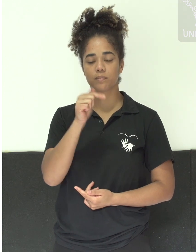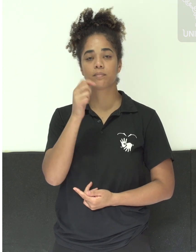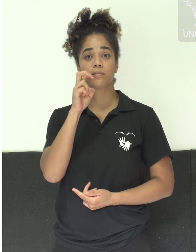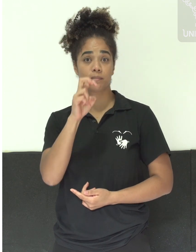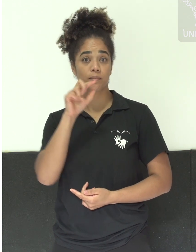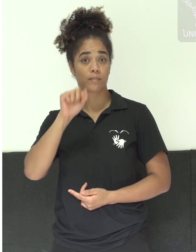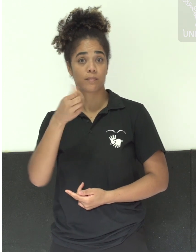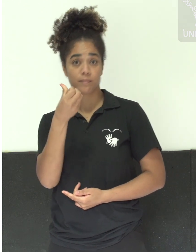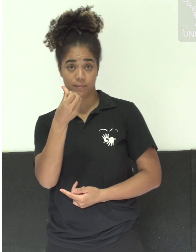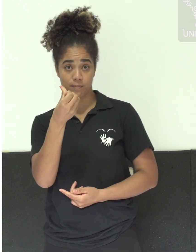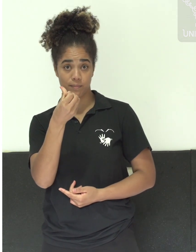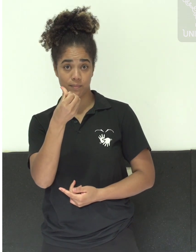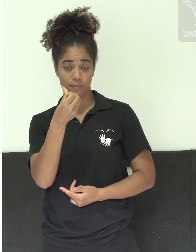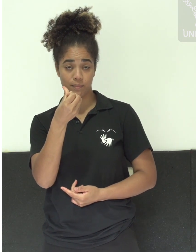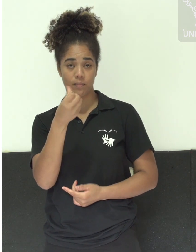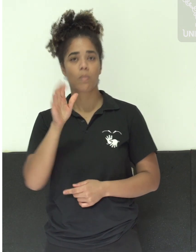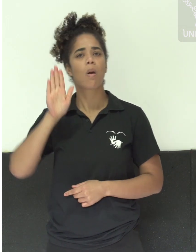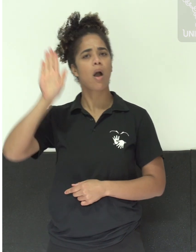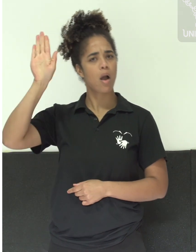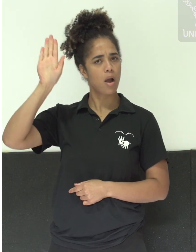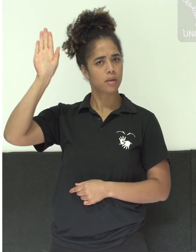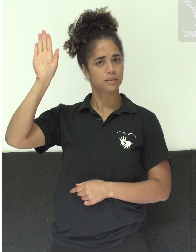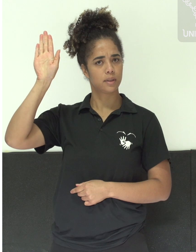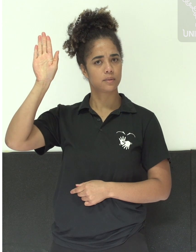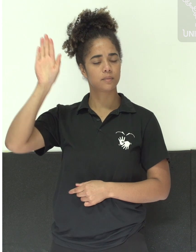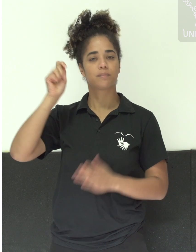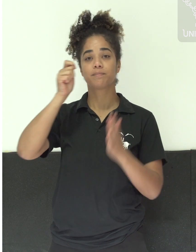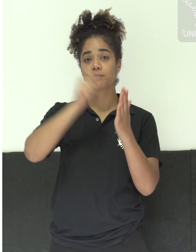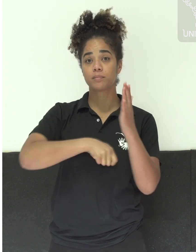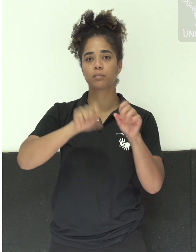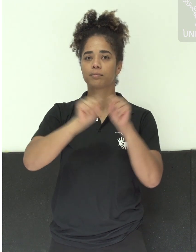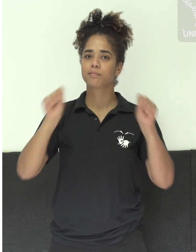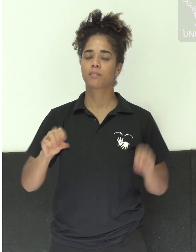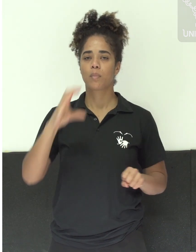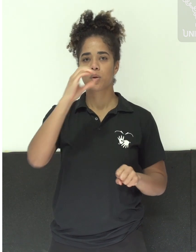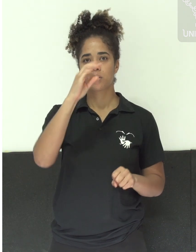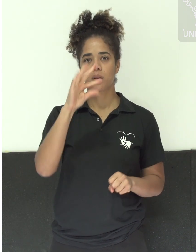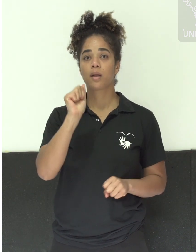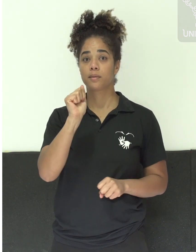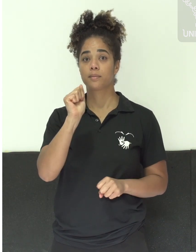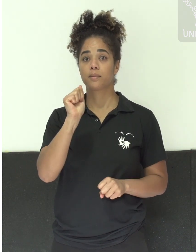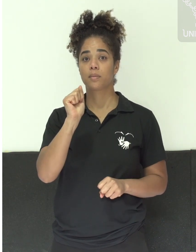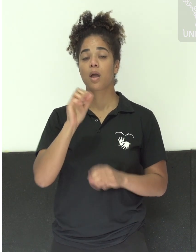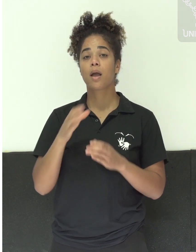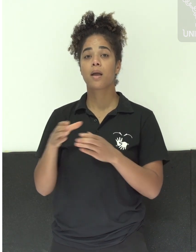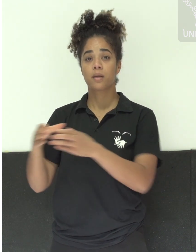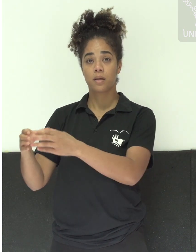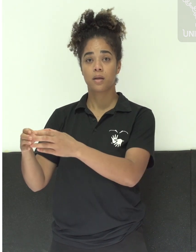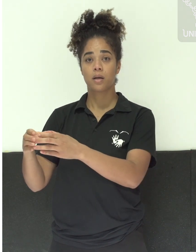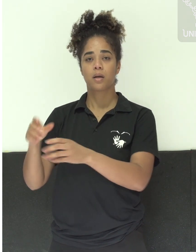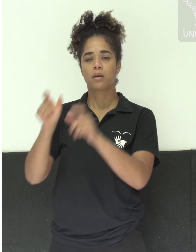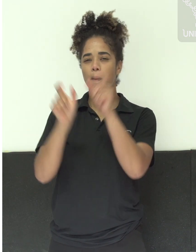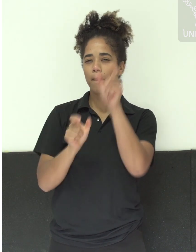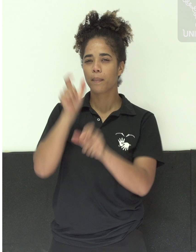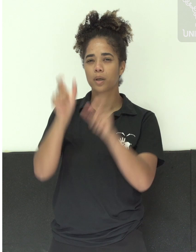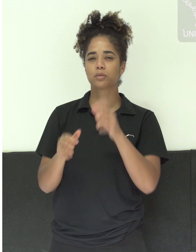7.2.5.6 Candidatos inscritos em sistema de cotas reservadas às pessoas com deficiência que